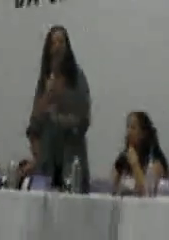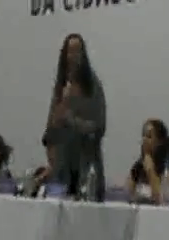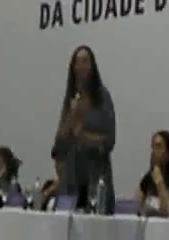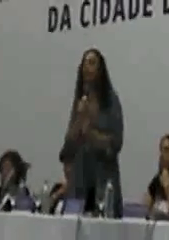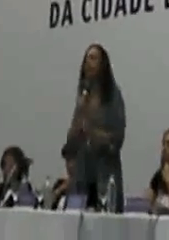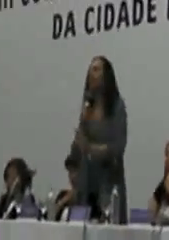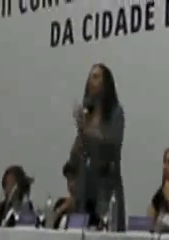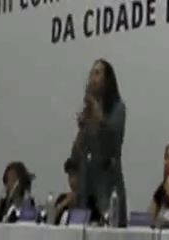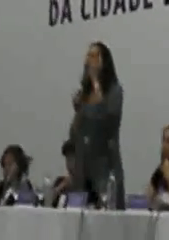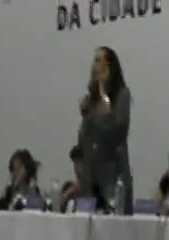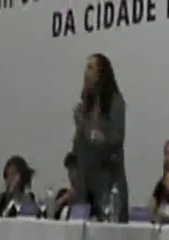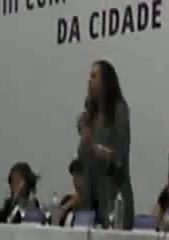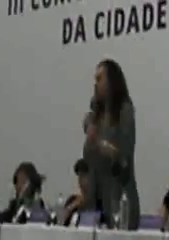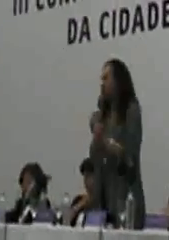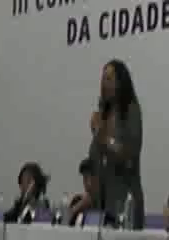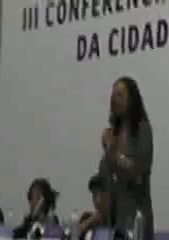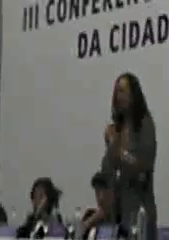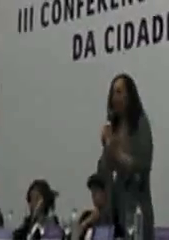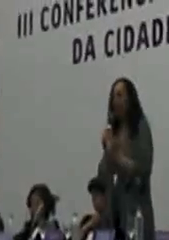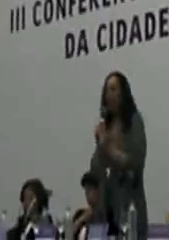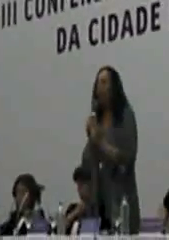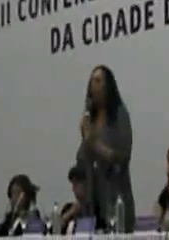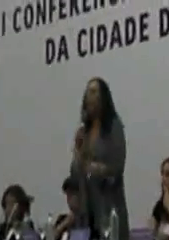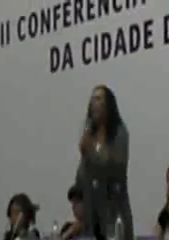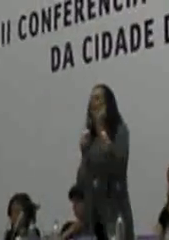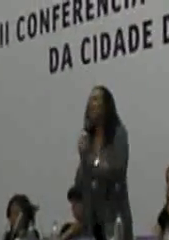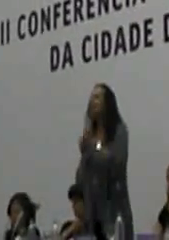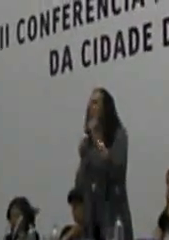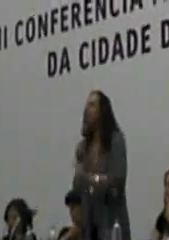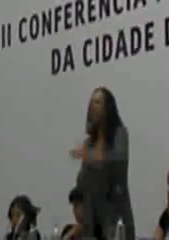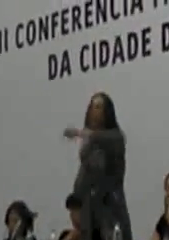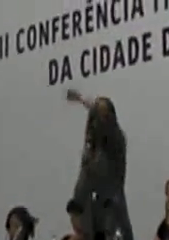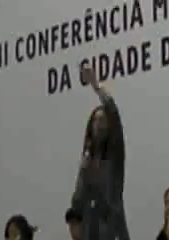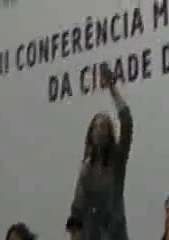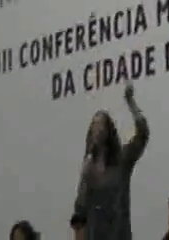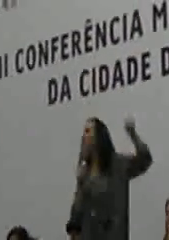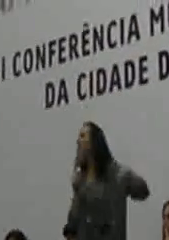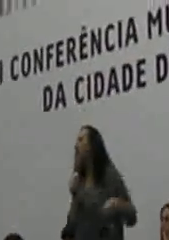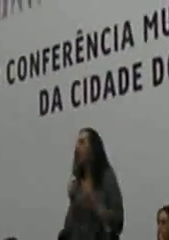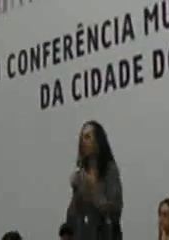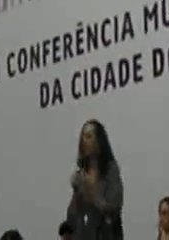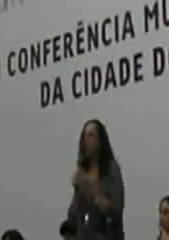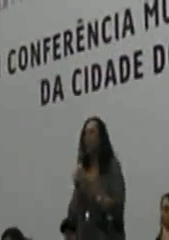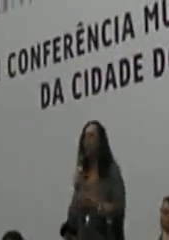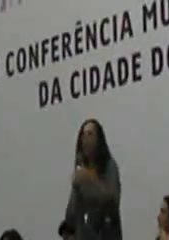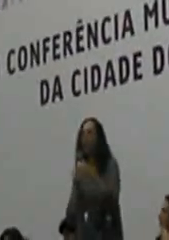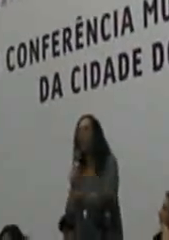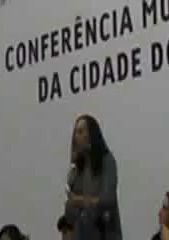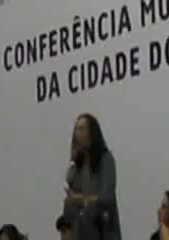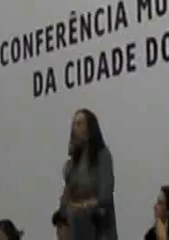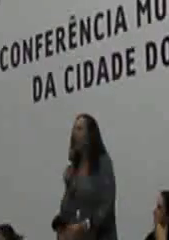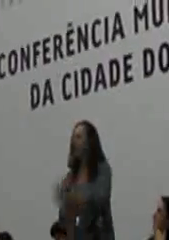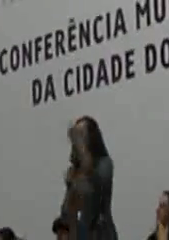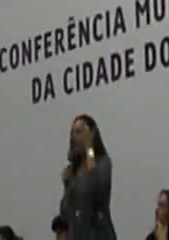à mulher, mas aos seus filhos. Porque a grande denúncia que eu ouvi no Brasil inteiro foi